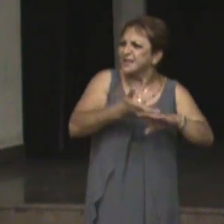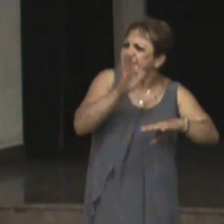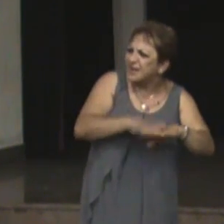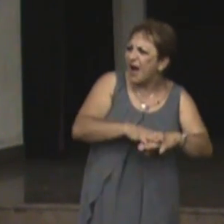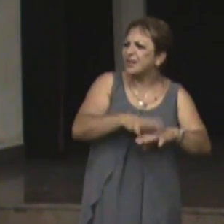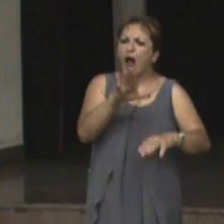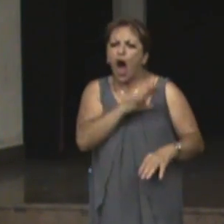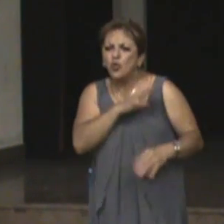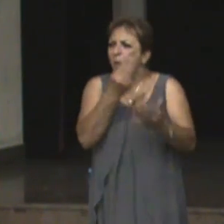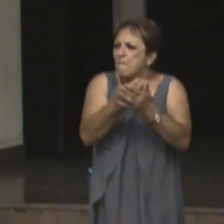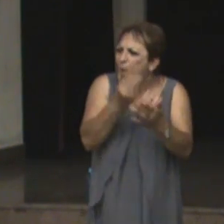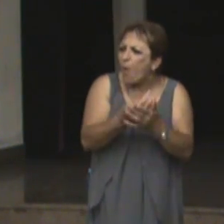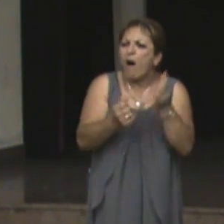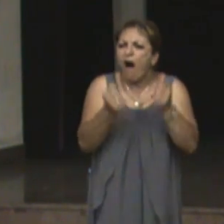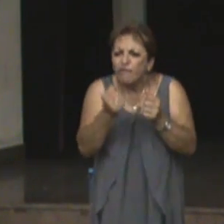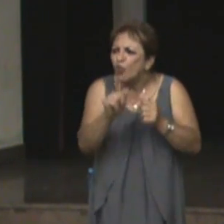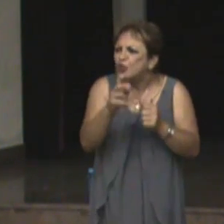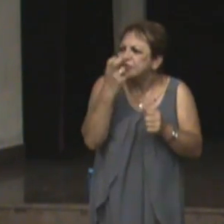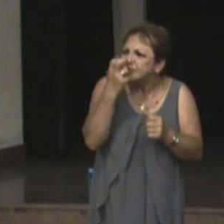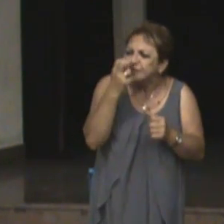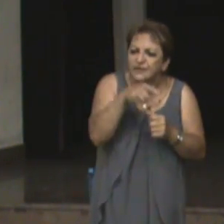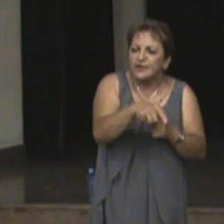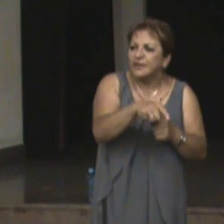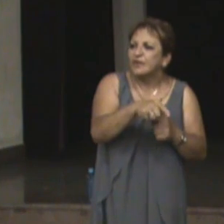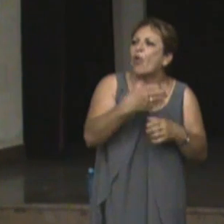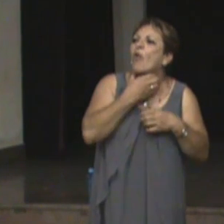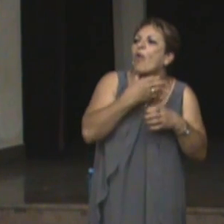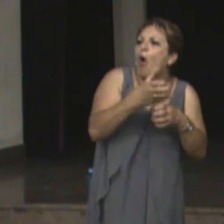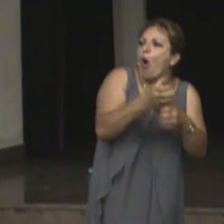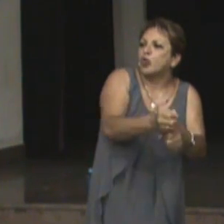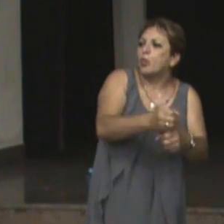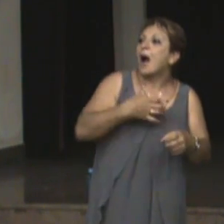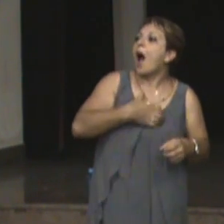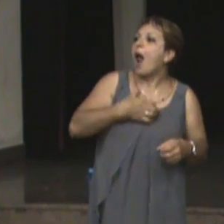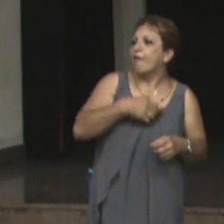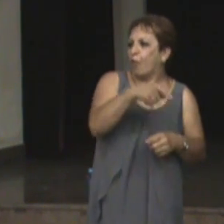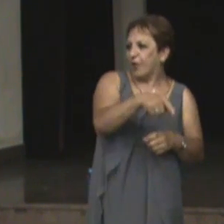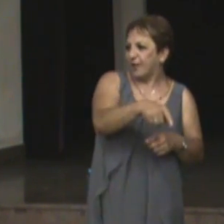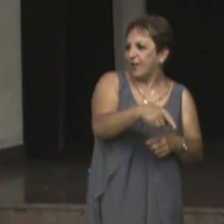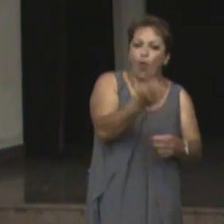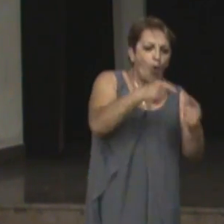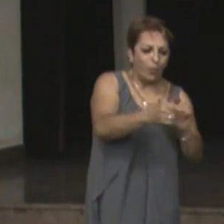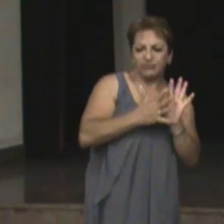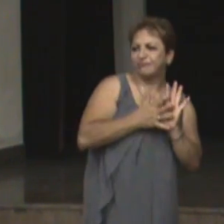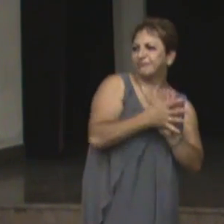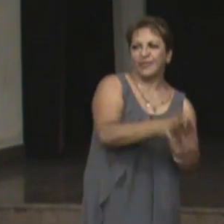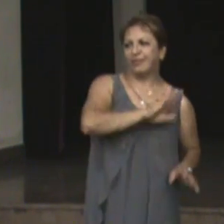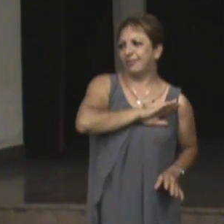և հարստության դրախույները խեղդում են այդ խոսքը, որ անպտուղ է մնում նրա